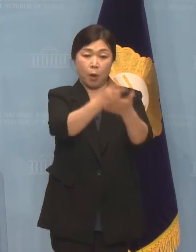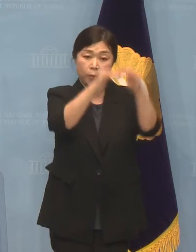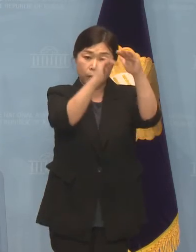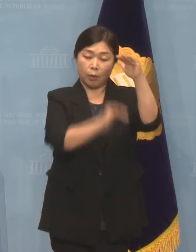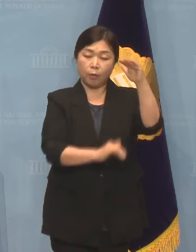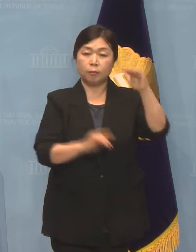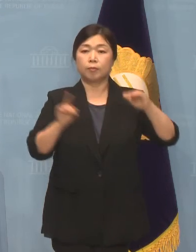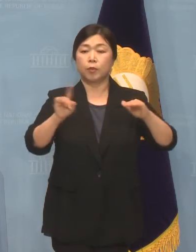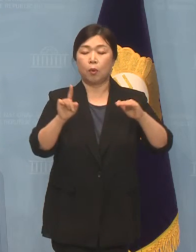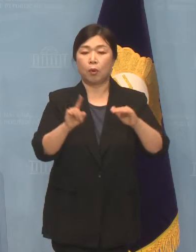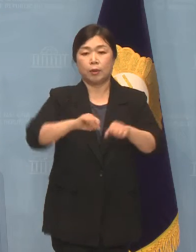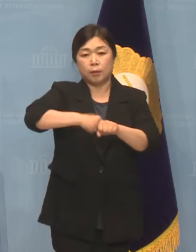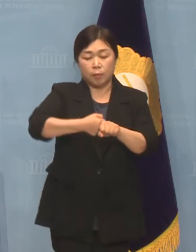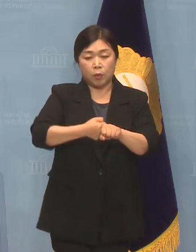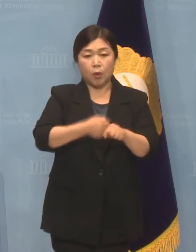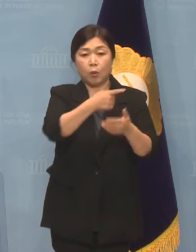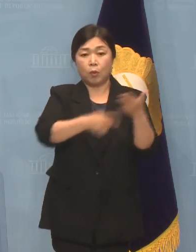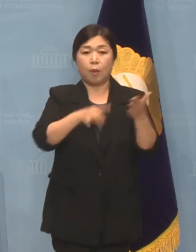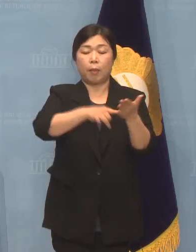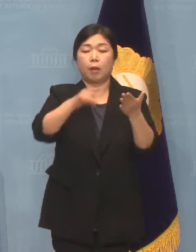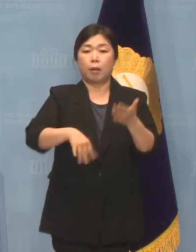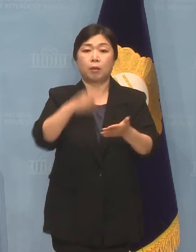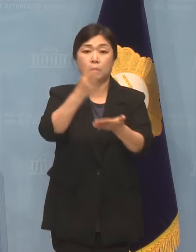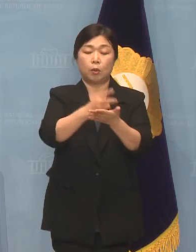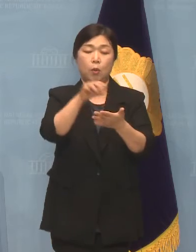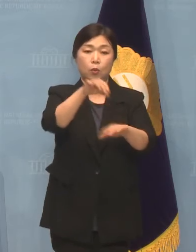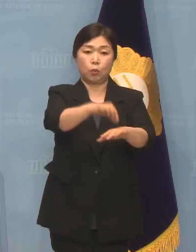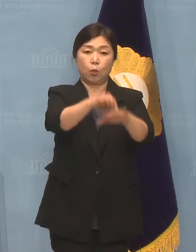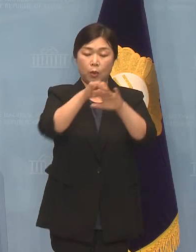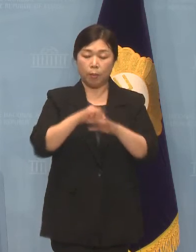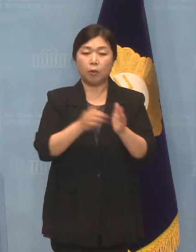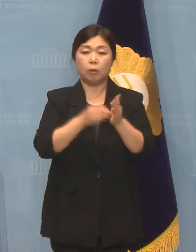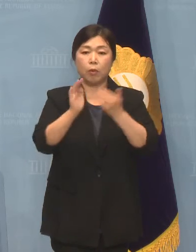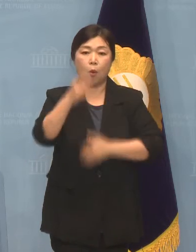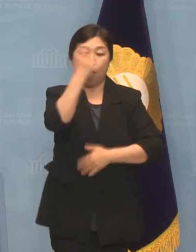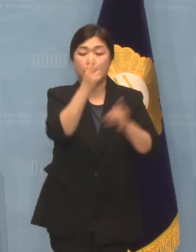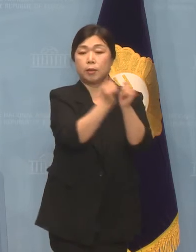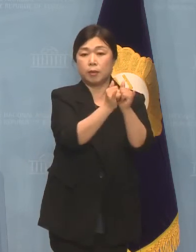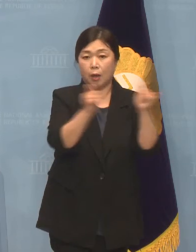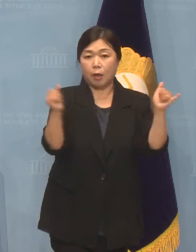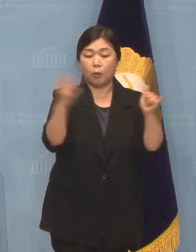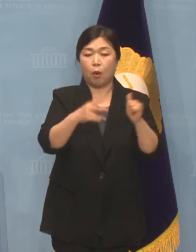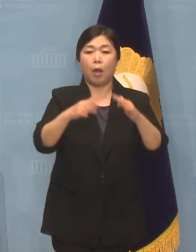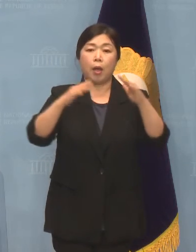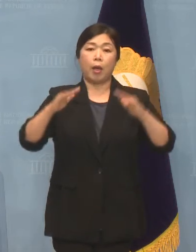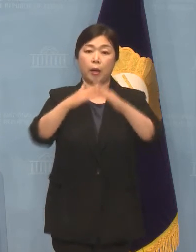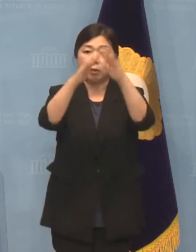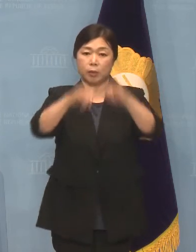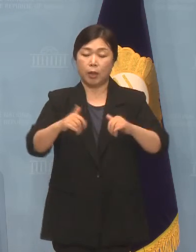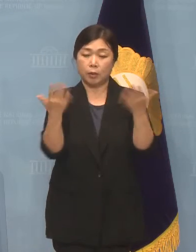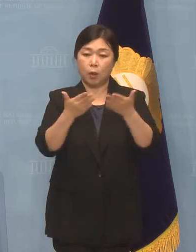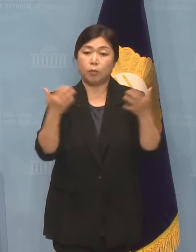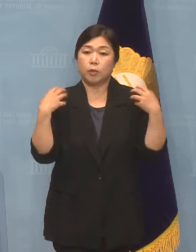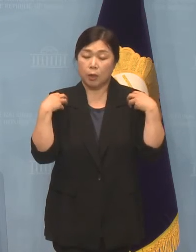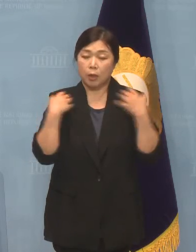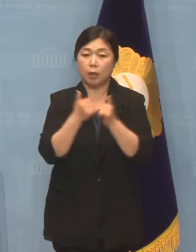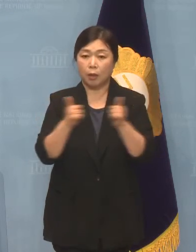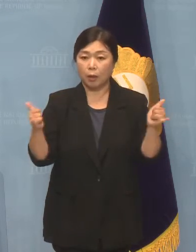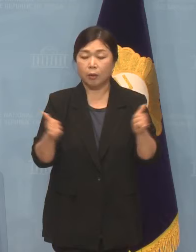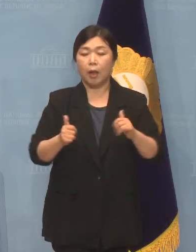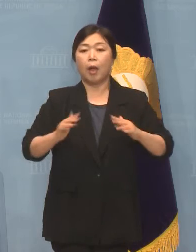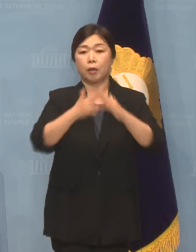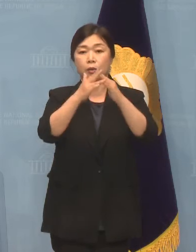법안들은 징벌적 손해배상제를 도입하여 관리자, 해체 작업자,